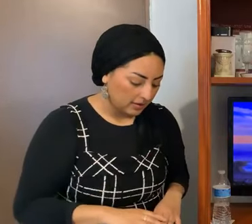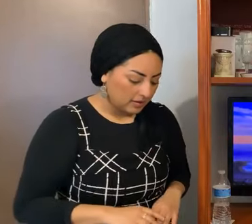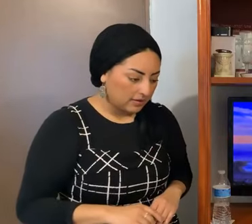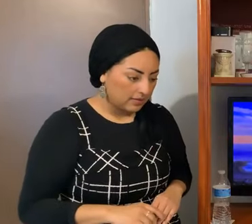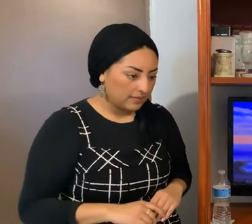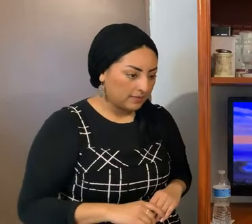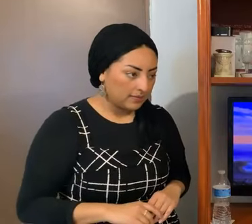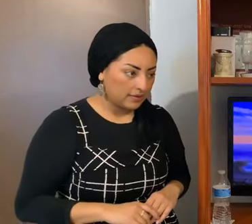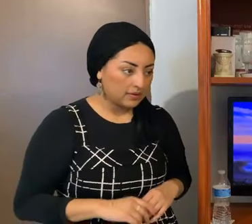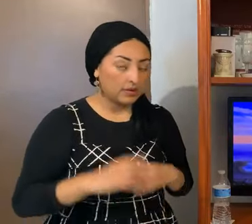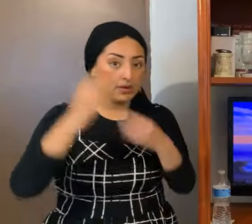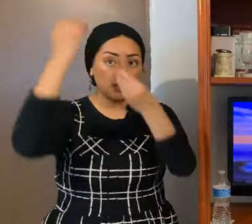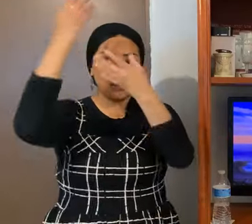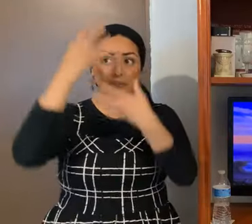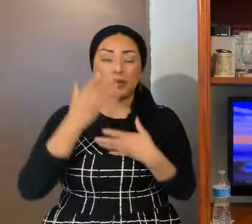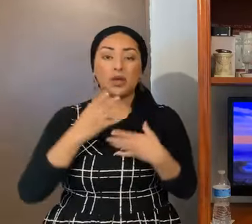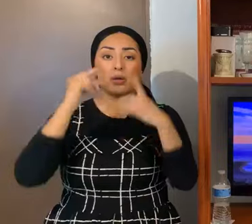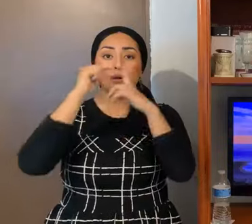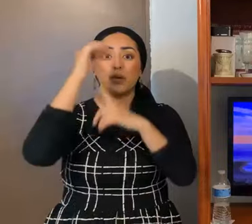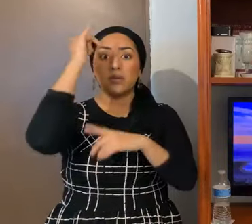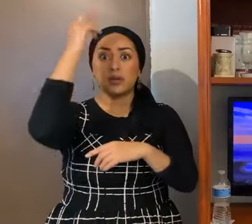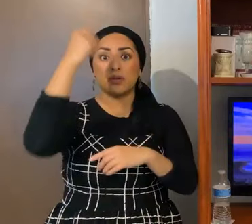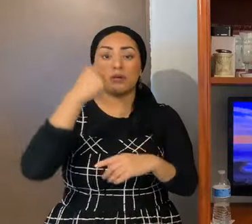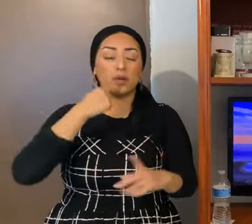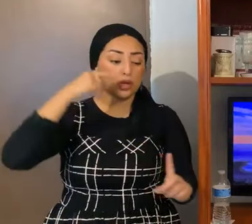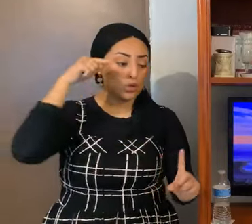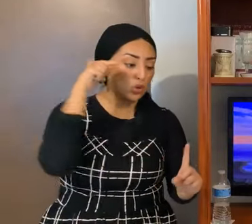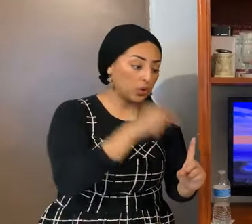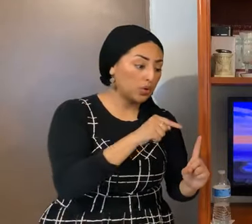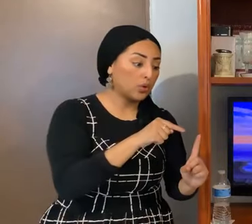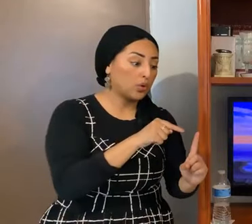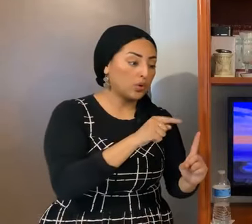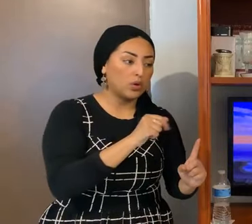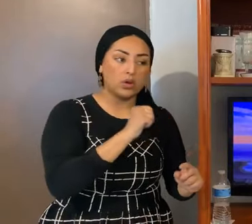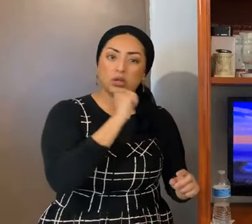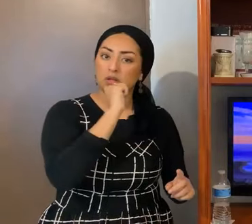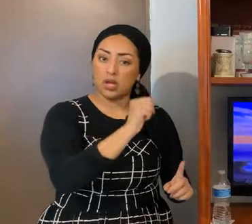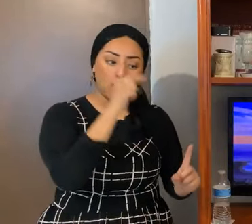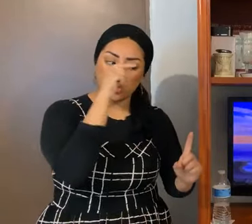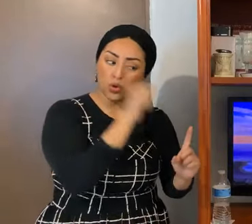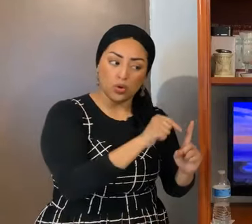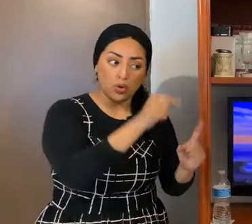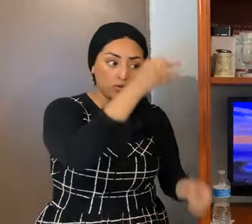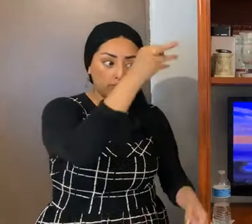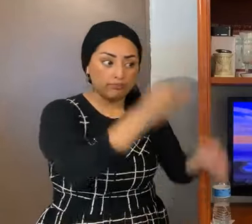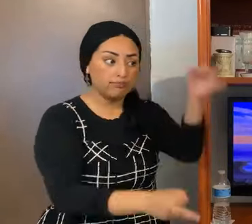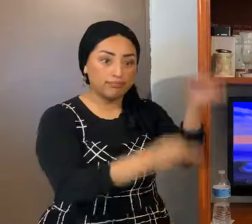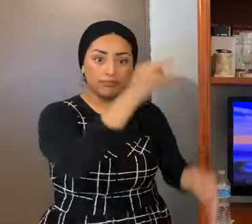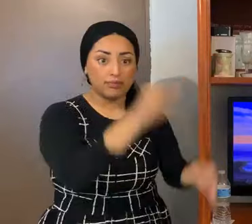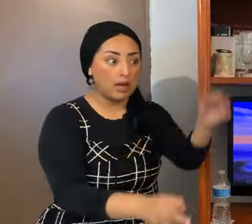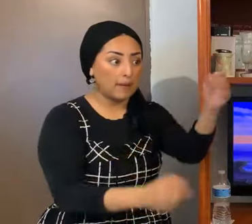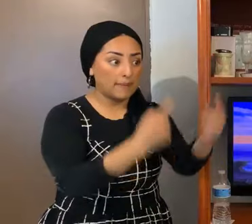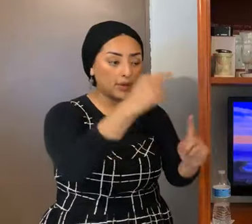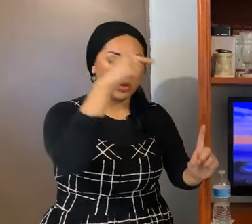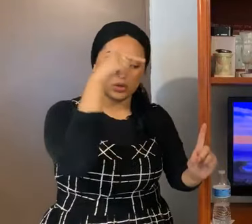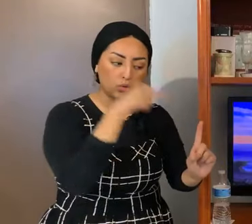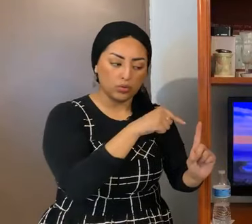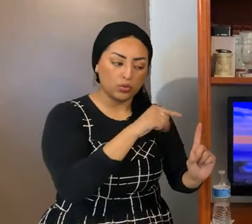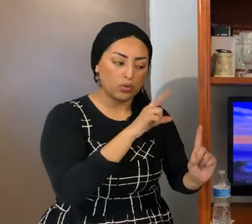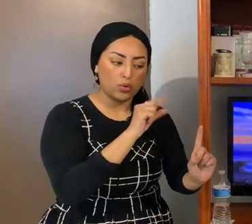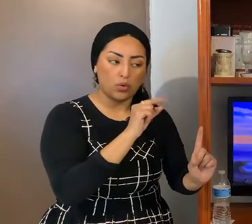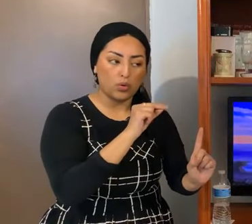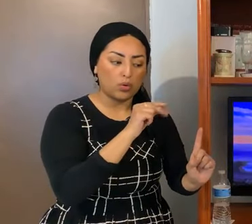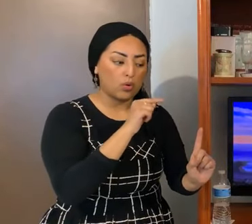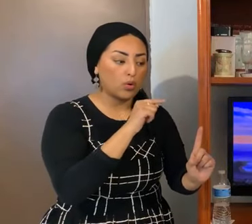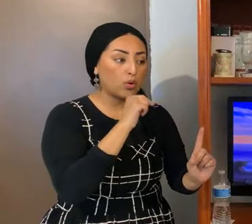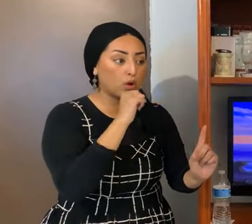1. Vino a mí palabra de Yahweh diciendo, tú, hijo de hombre, ¿no juzgarás a la ciudad derramadora de sangre y le